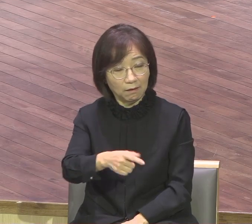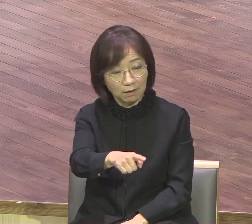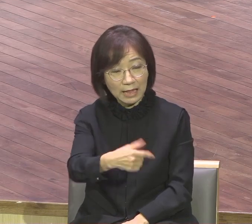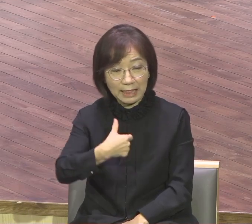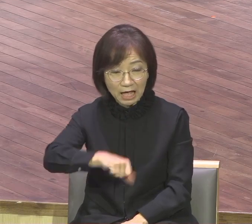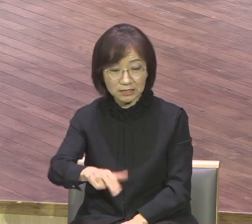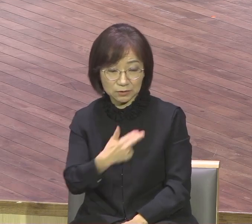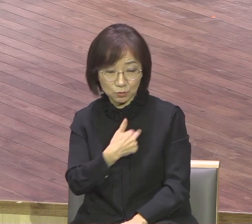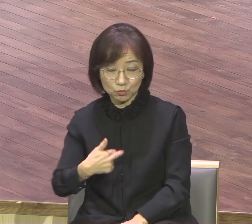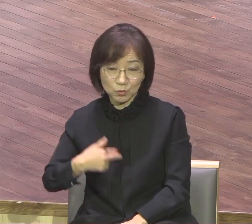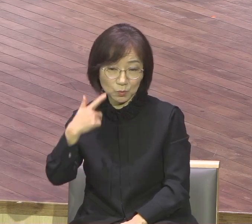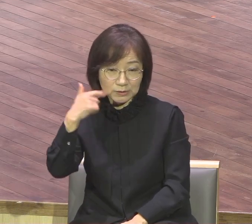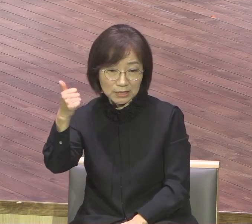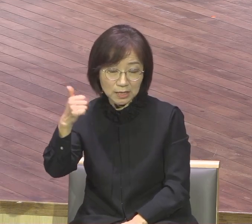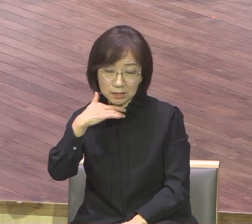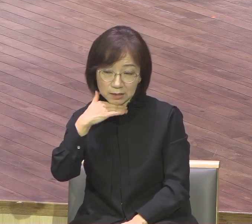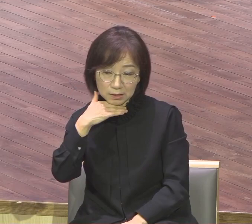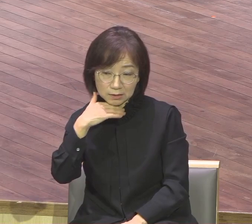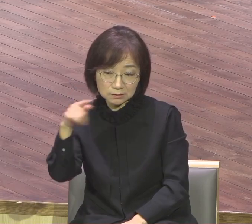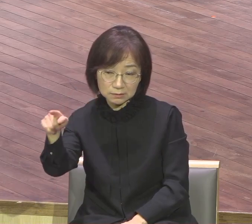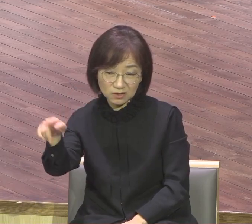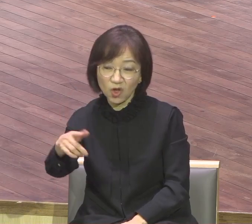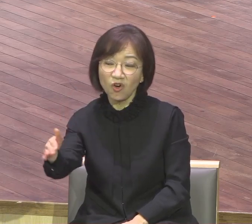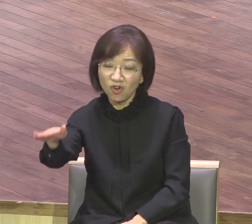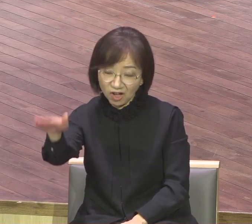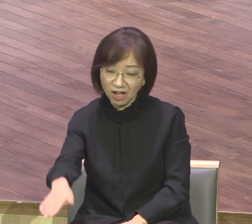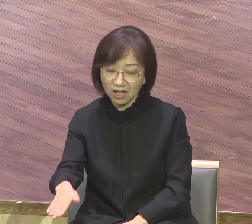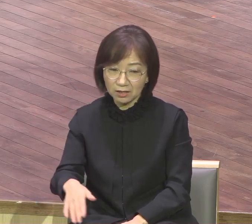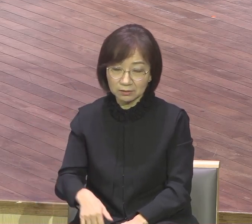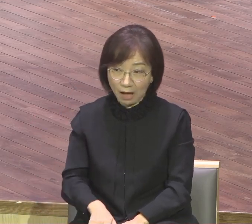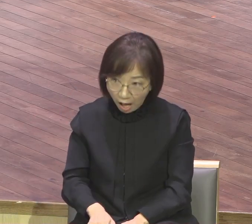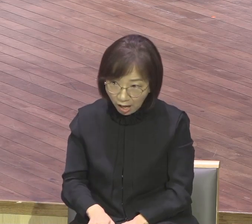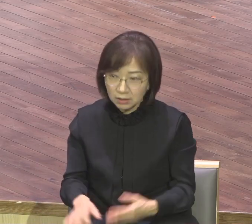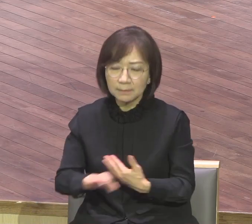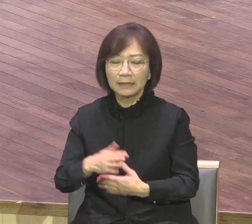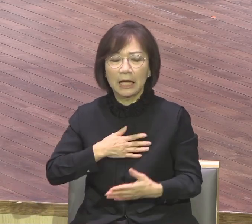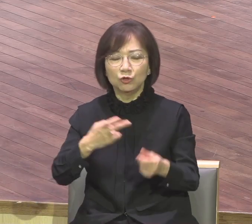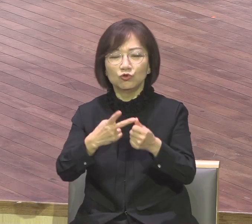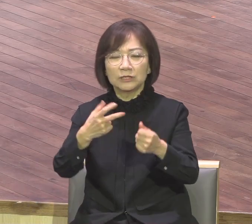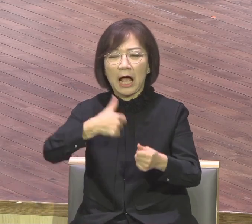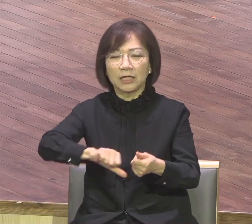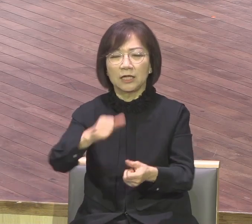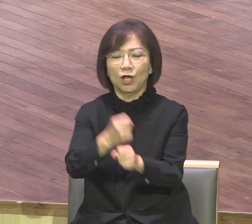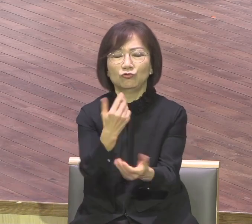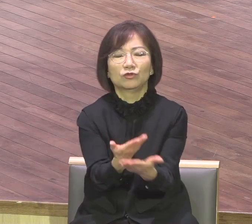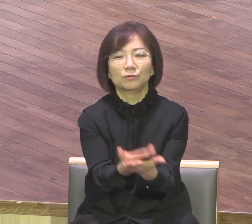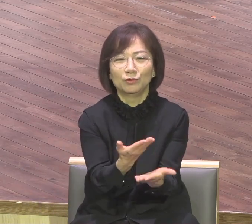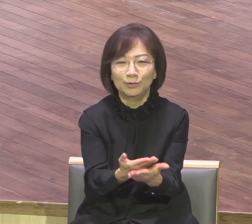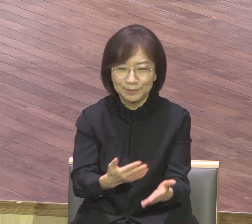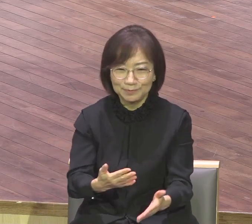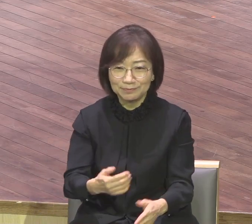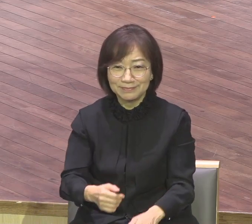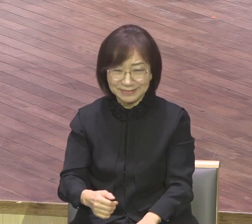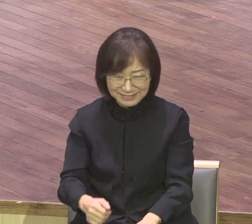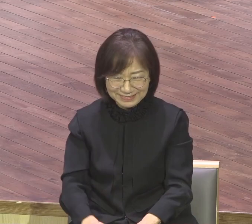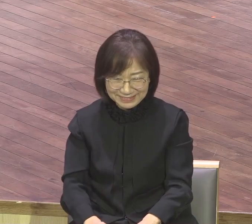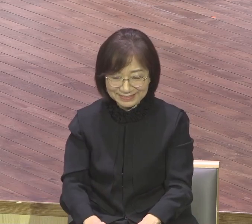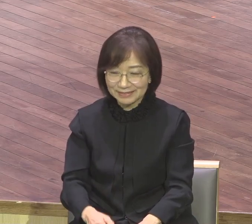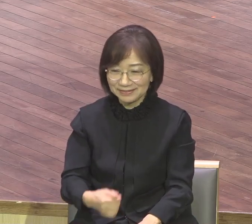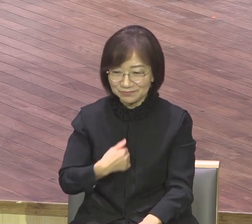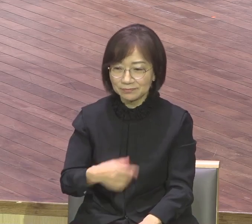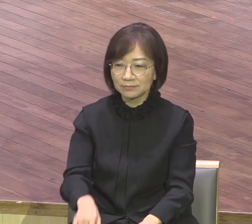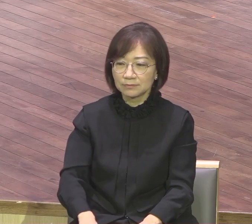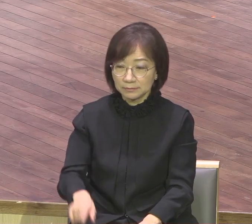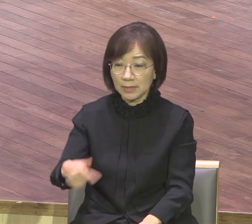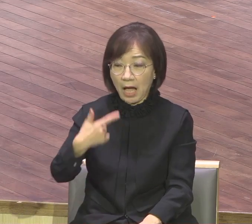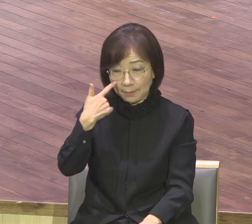padre, papá. 그렇게 바울은 그냥 우리 지나가는 말로 형제들 말한 게